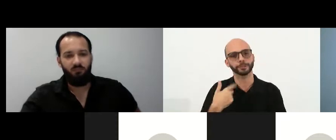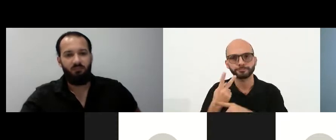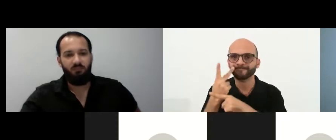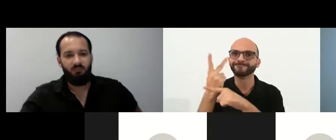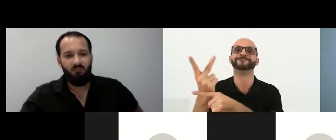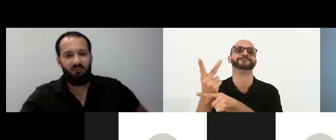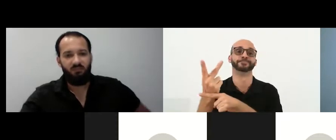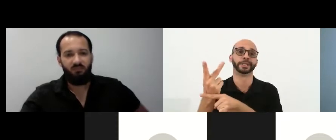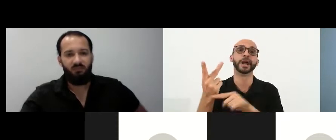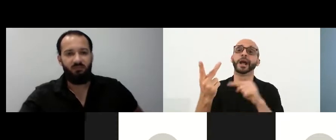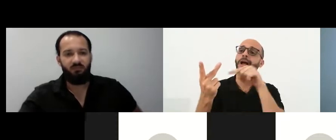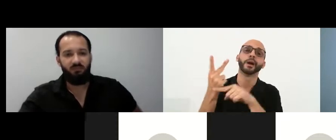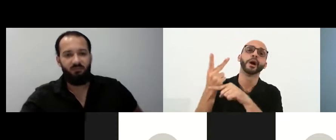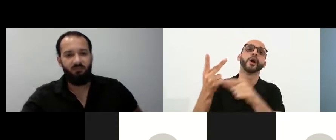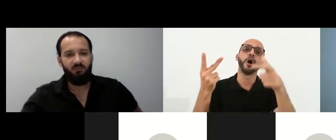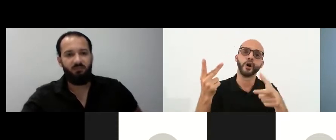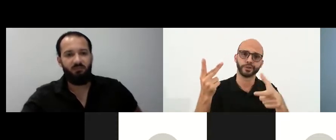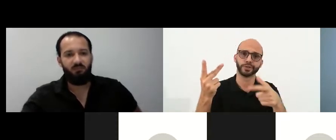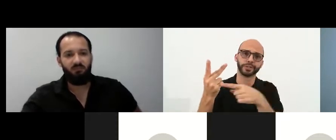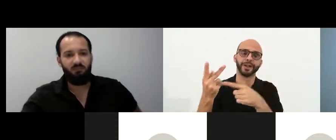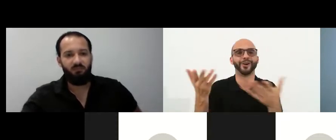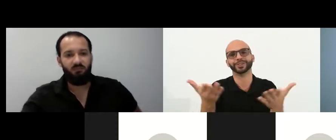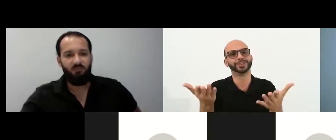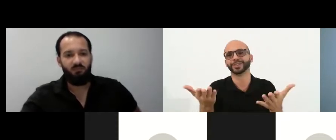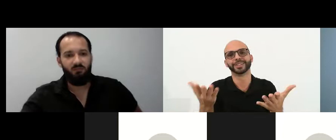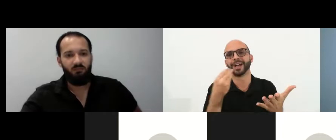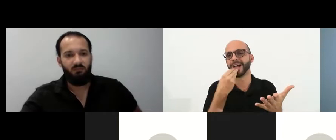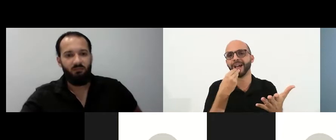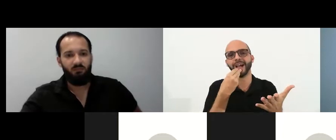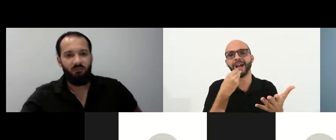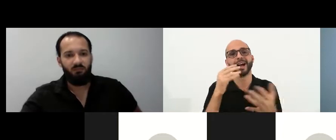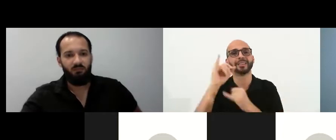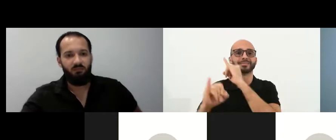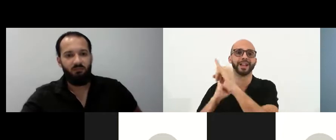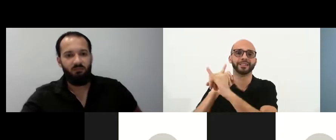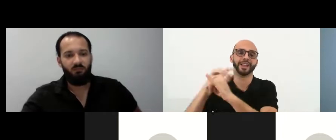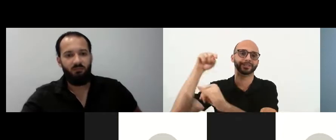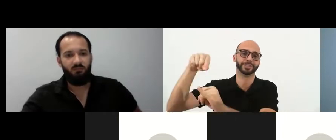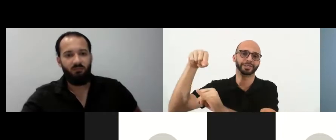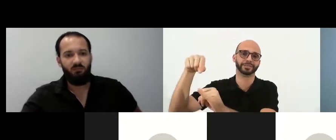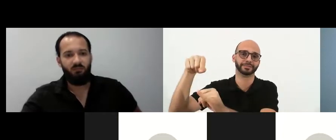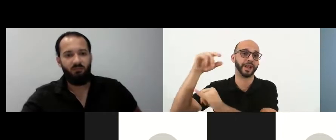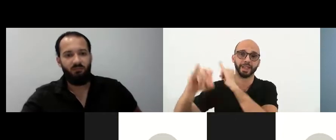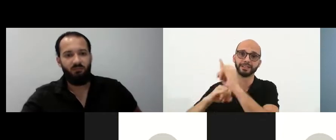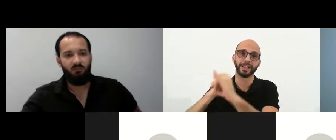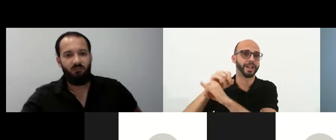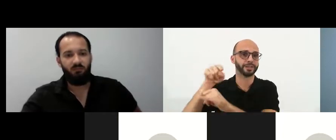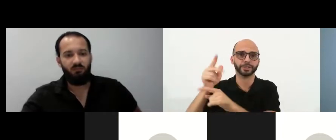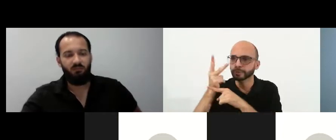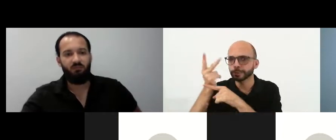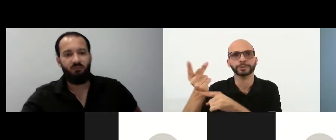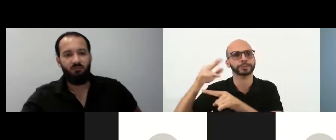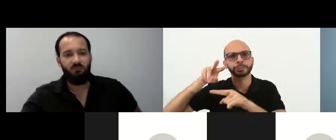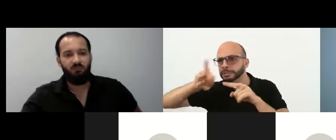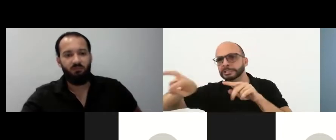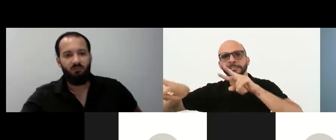o conhecimento, eu precisei buscar algo, né? E hoje nós temos, né, a